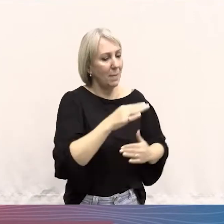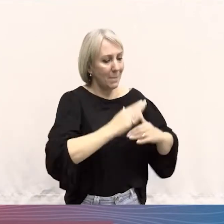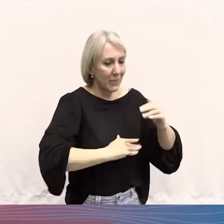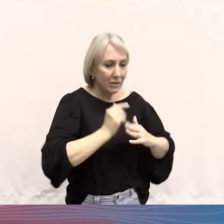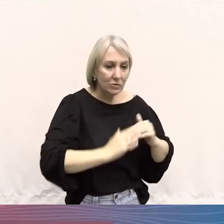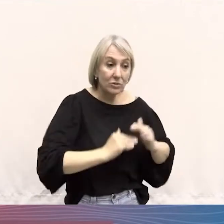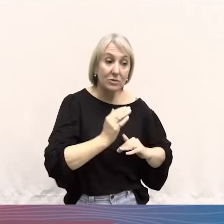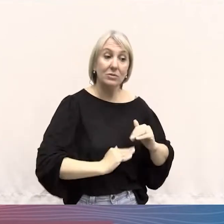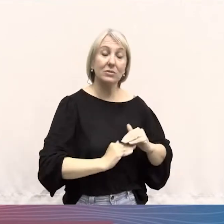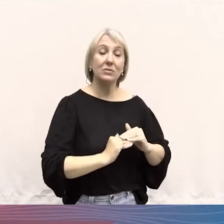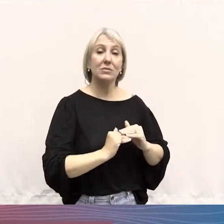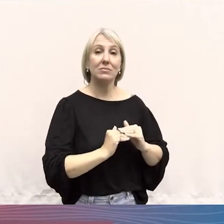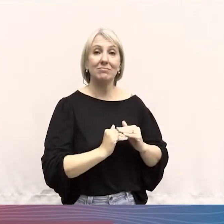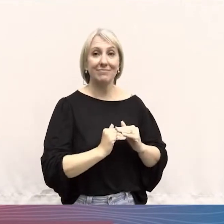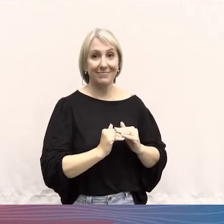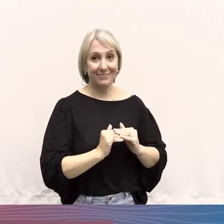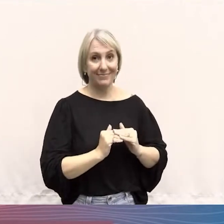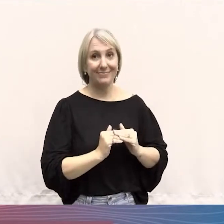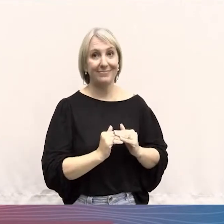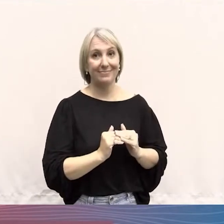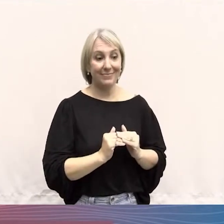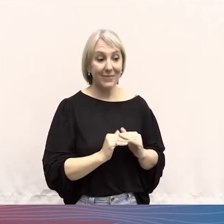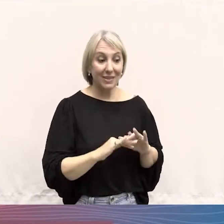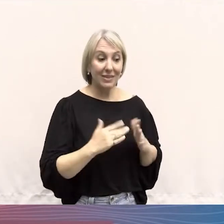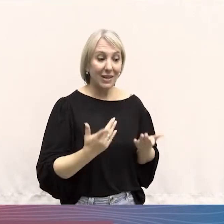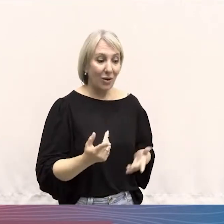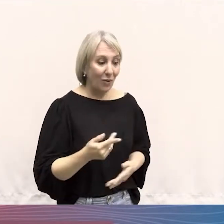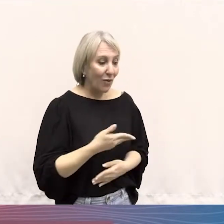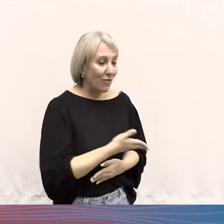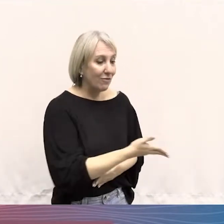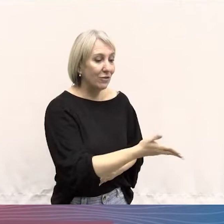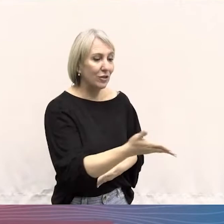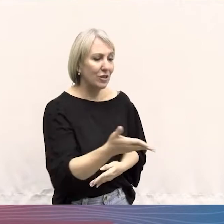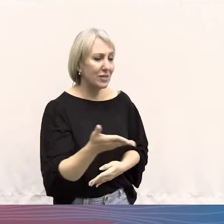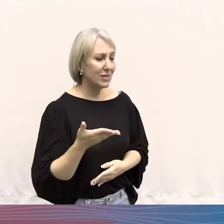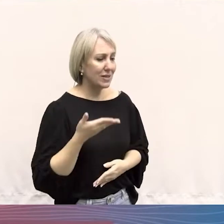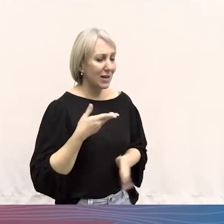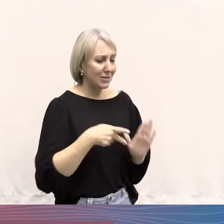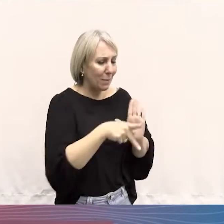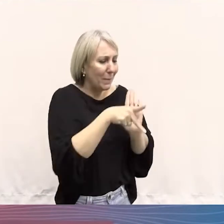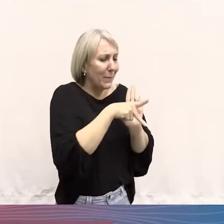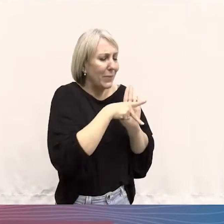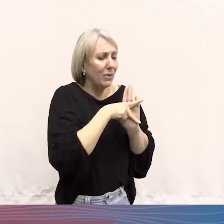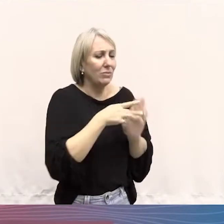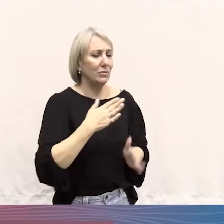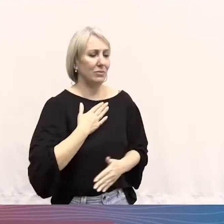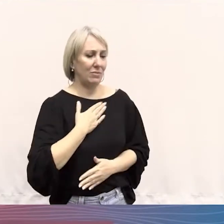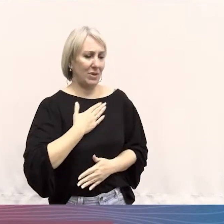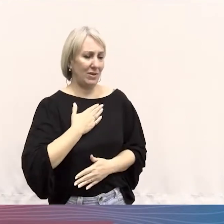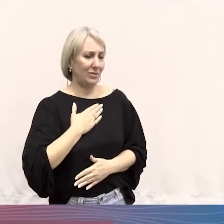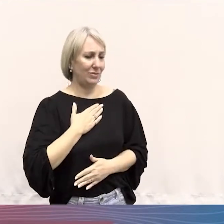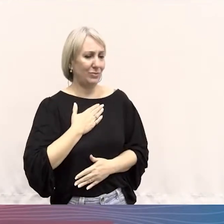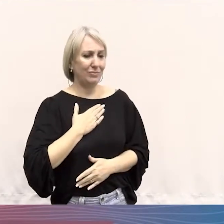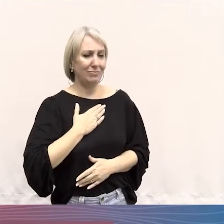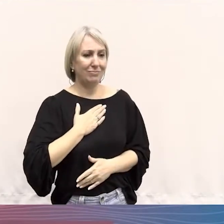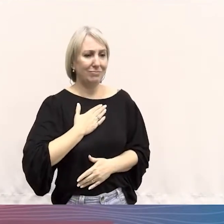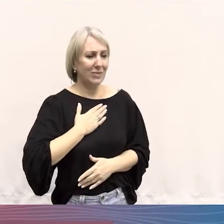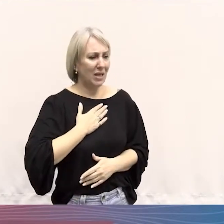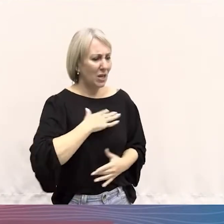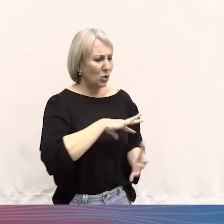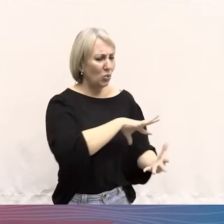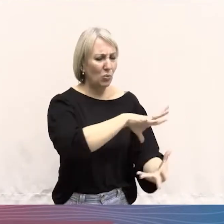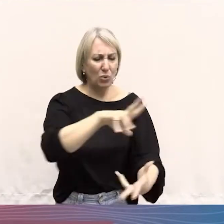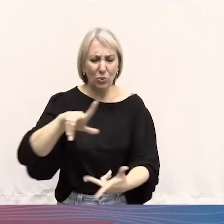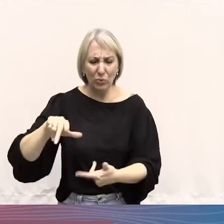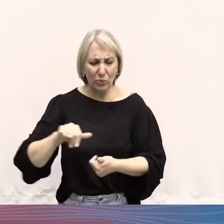praticá-la. E então sereis minha propriedade peculiar, dentre todos os